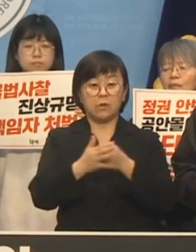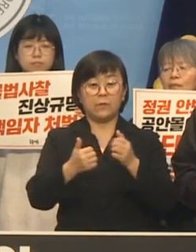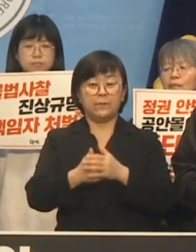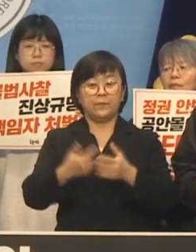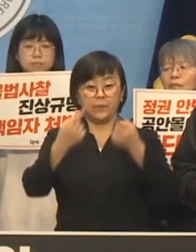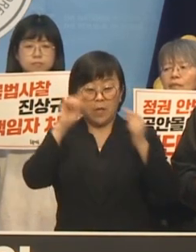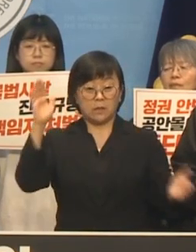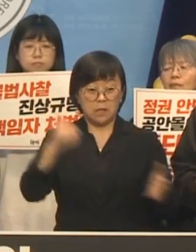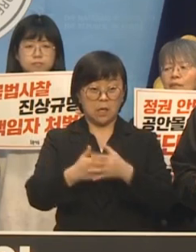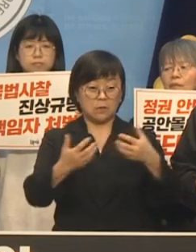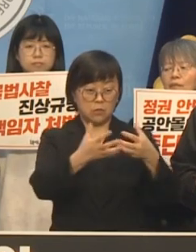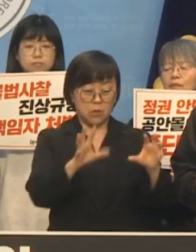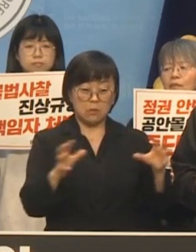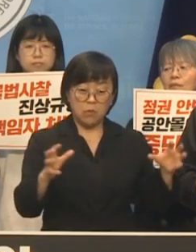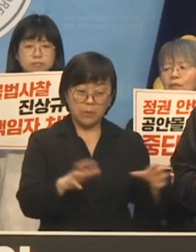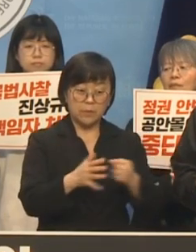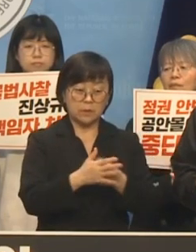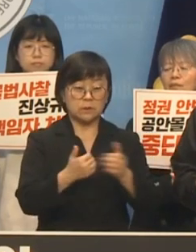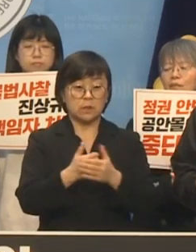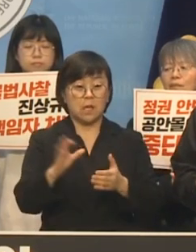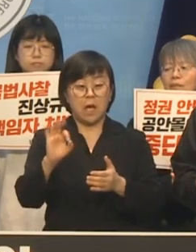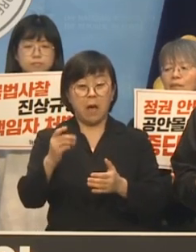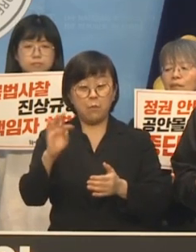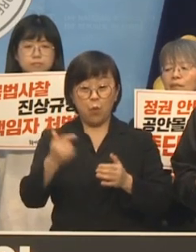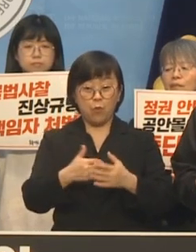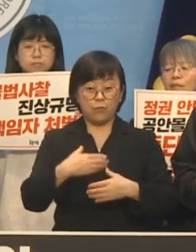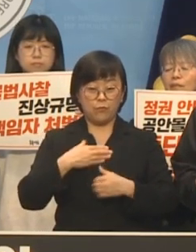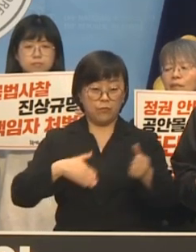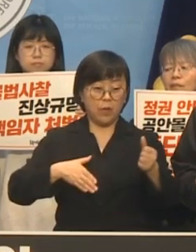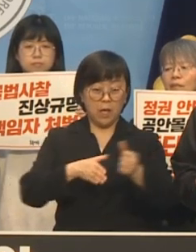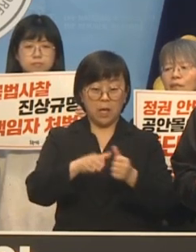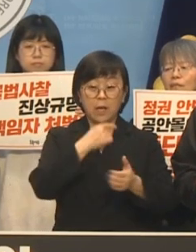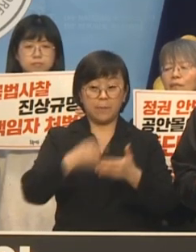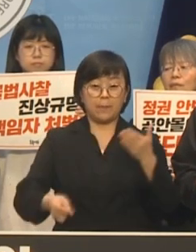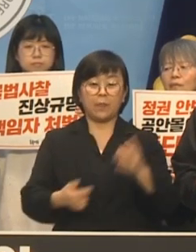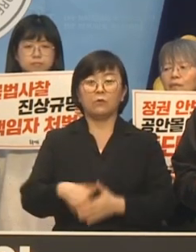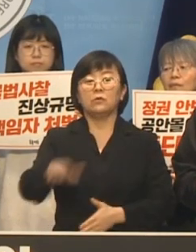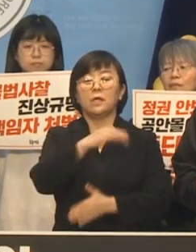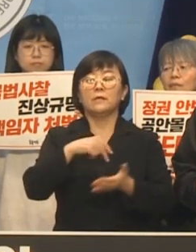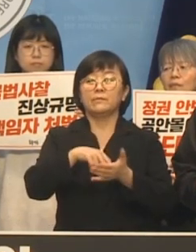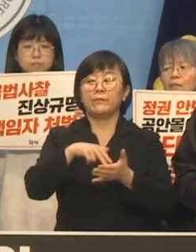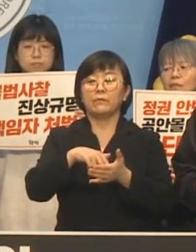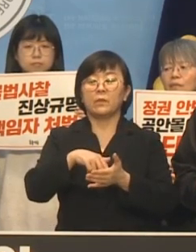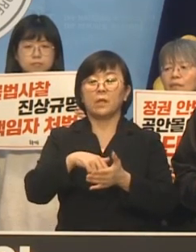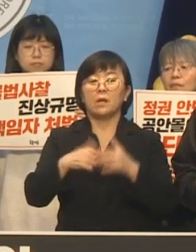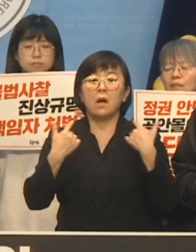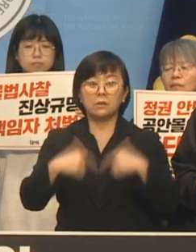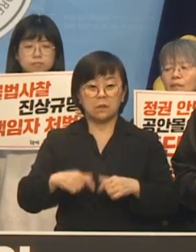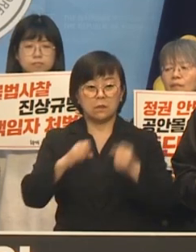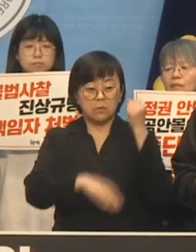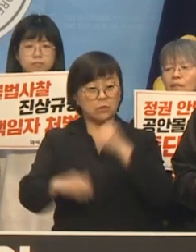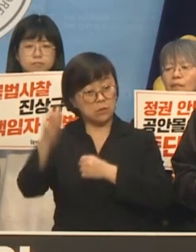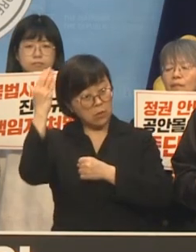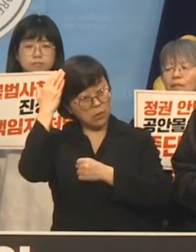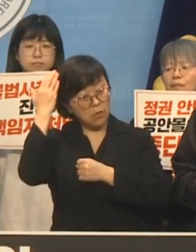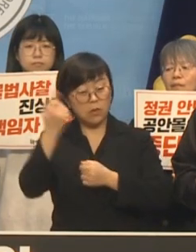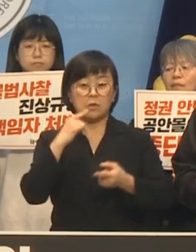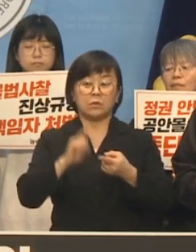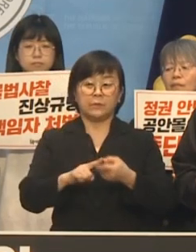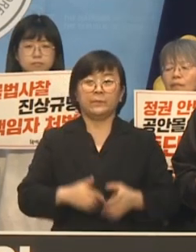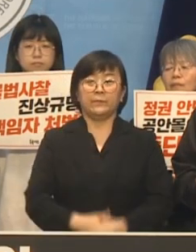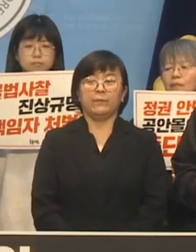대학생들과 동아리를 하는 것이 안보 위해입니까? 우리의 목소리는 늘 상식적이고